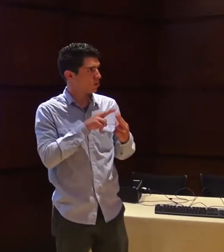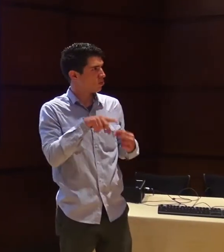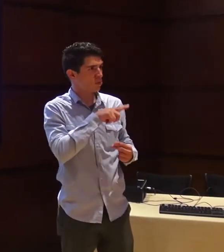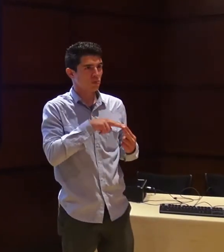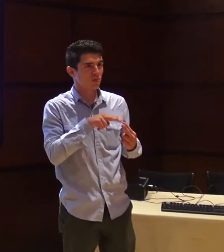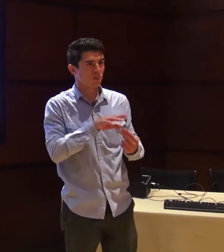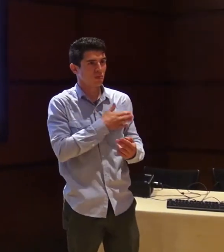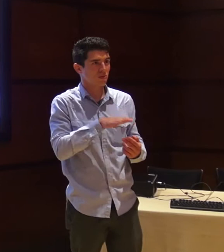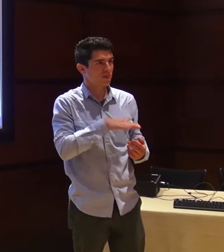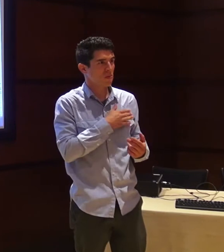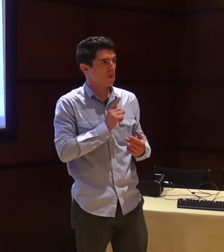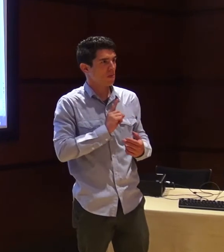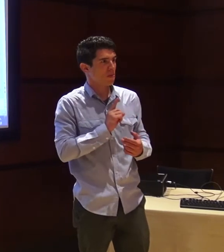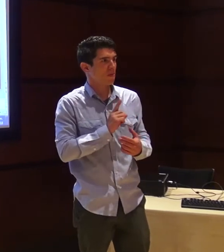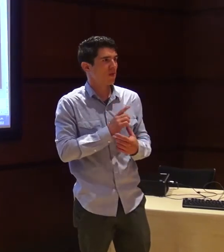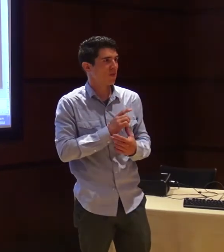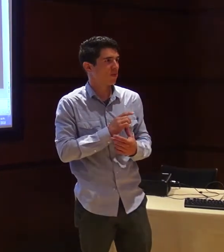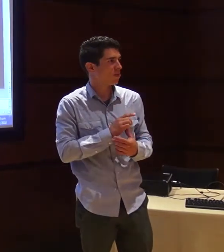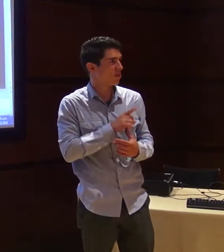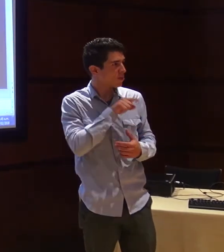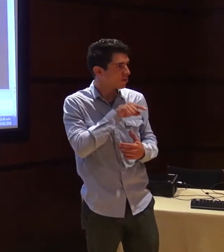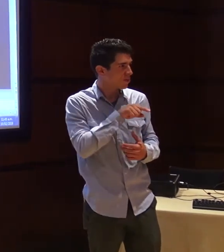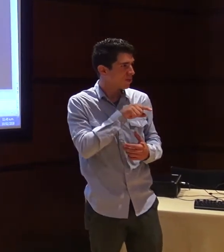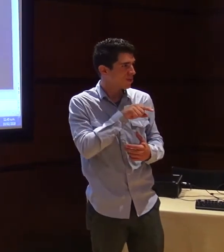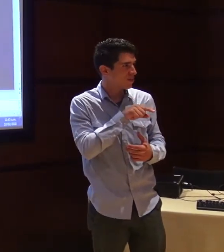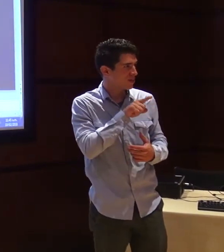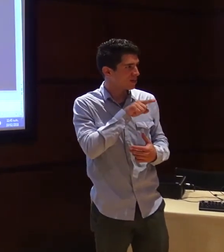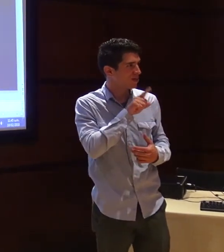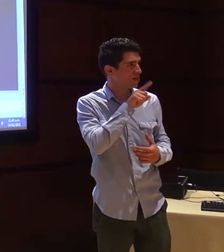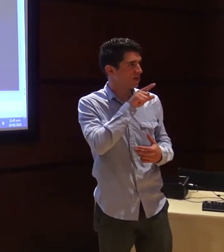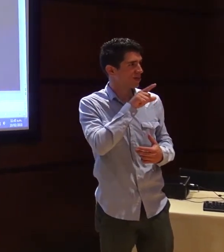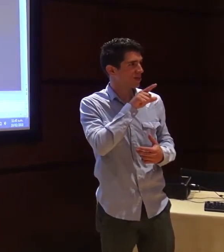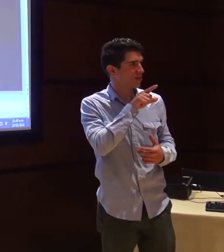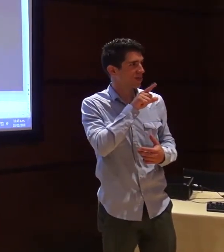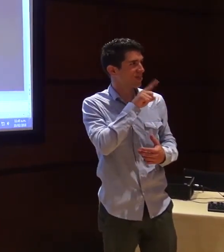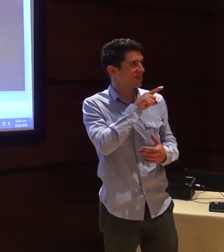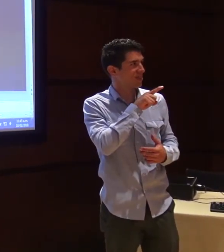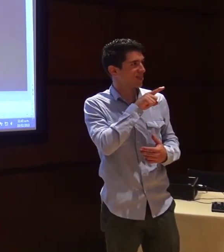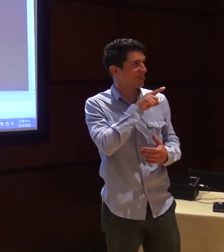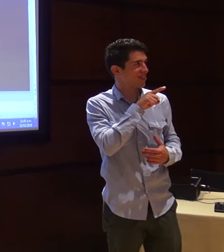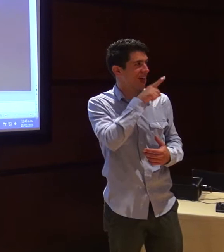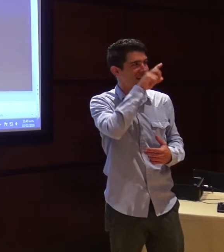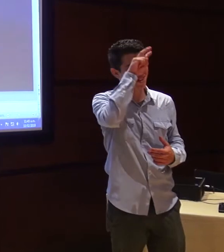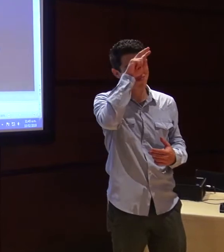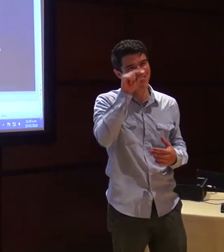Bueno, no sé si de pronto ustedes conocen esta canción. Aquí dice la persona sorda, no, yo no. No sé si ustedes conocen la de Matilde